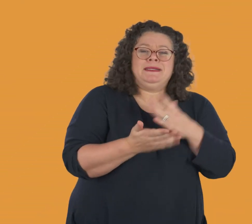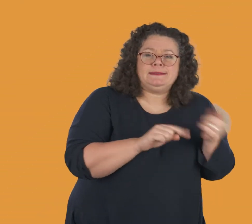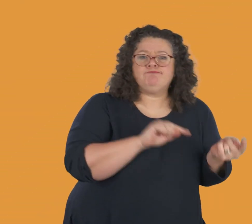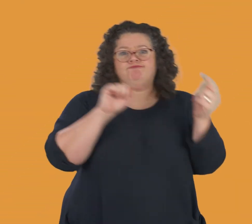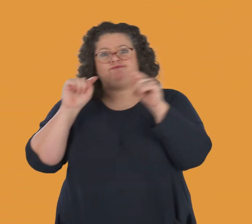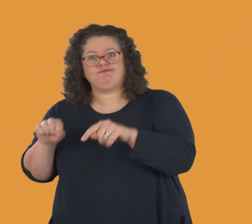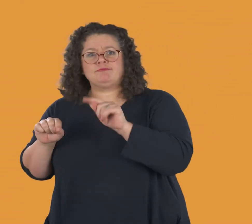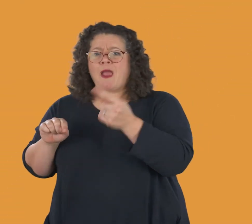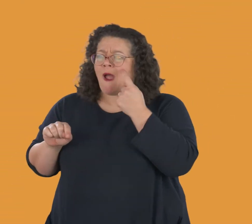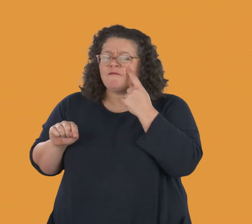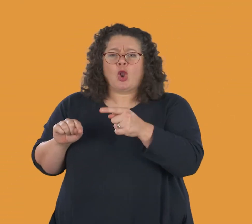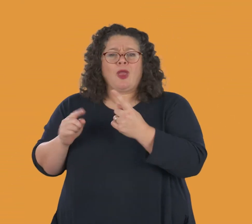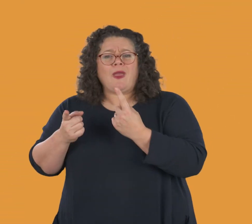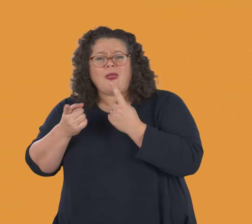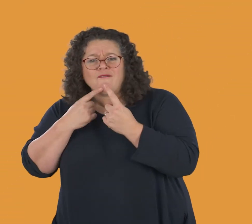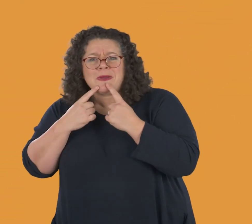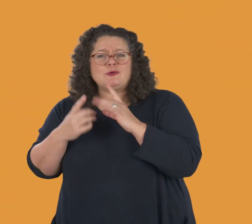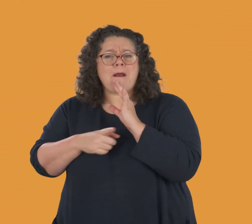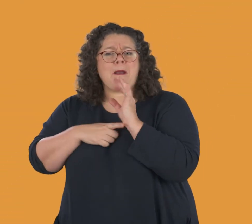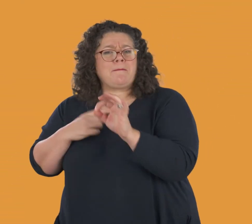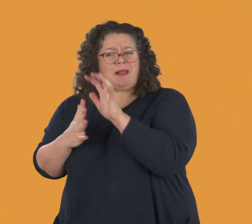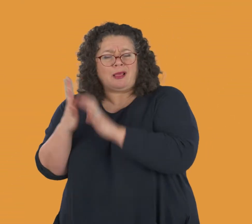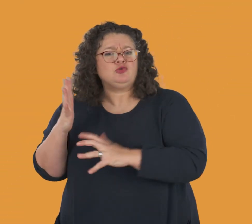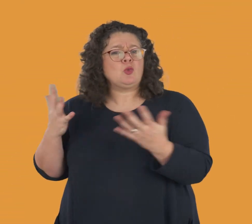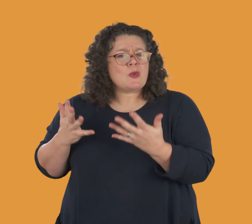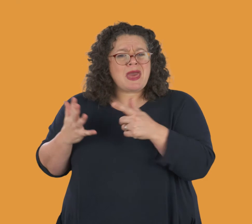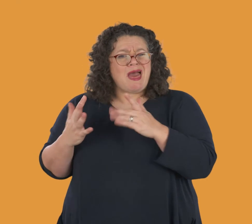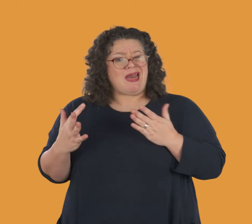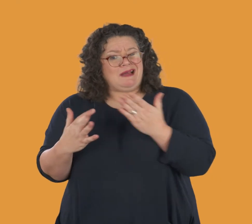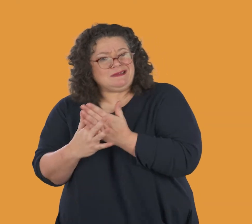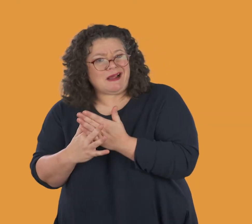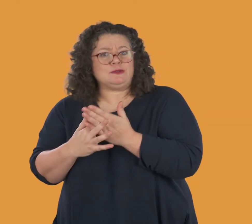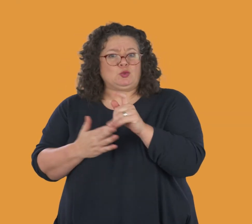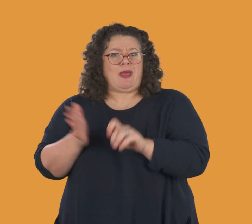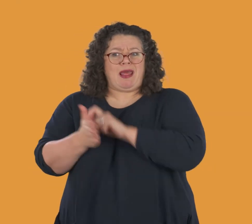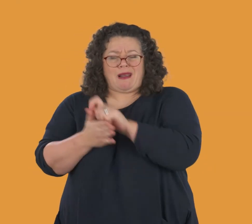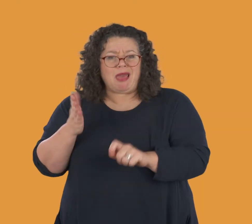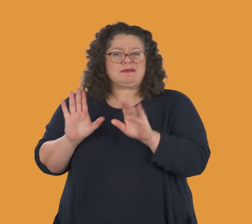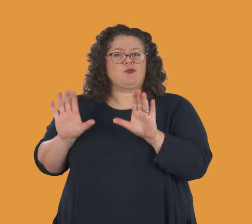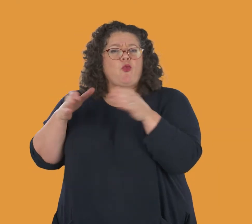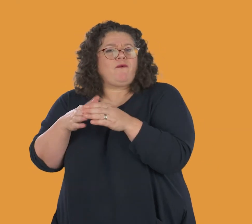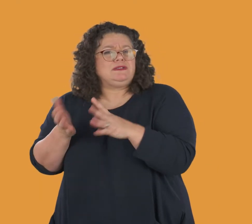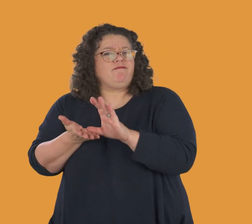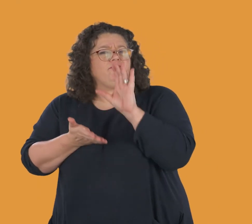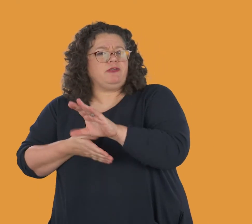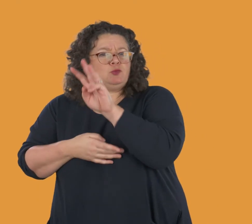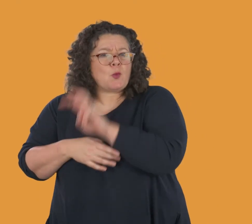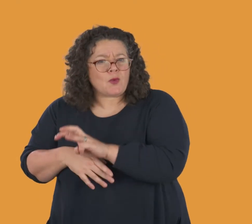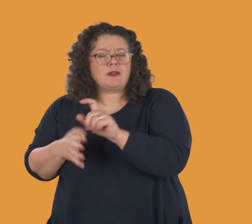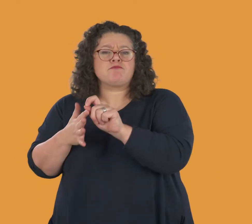yn bwriadu sefyll, dylech edrych ar y wybodaeth a gwneud cais ar dudalen prosiect y Gronfa Mynediad i Swyddi